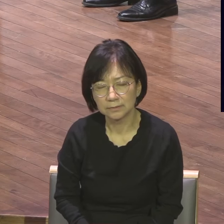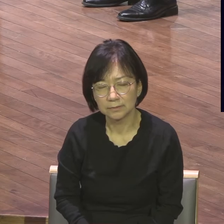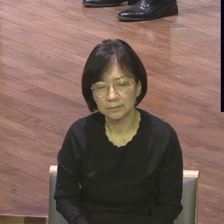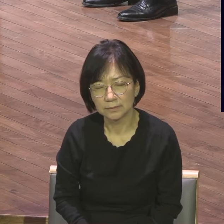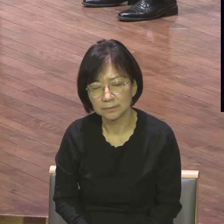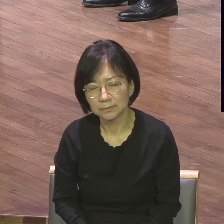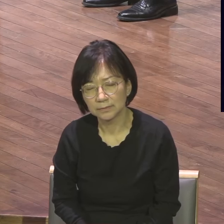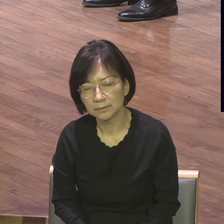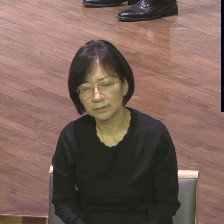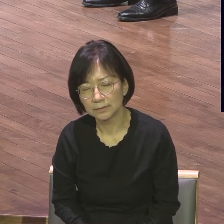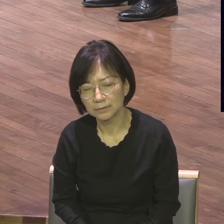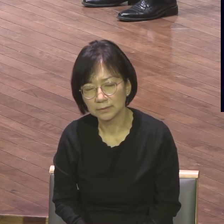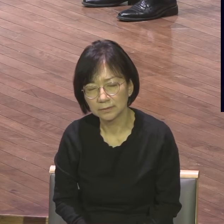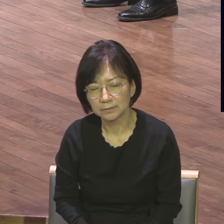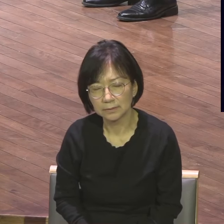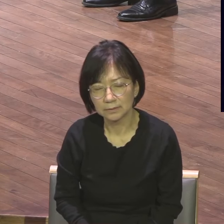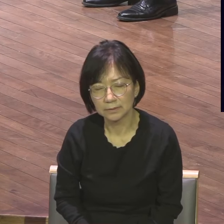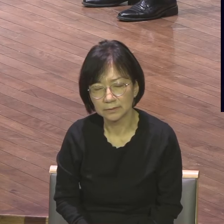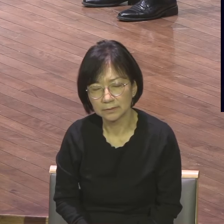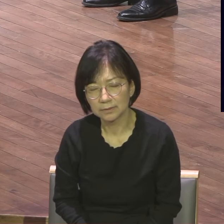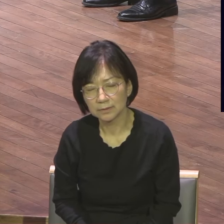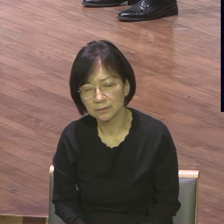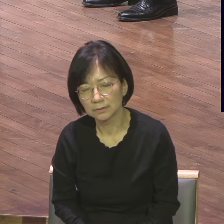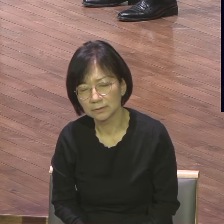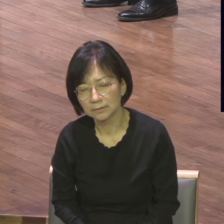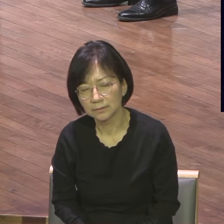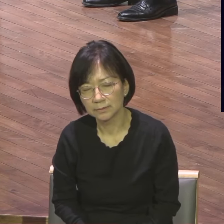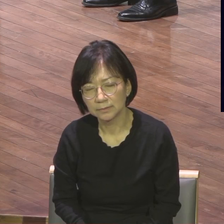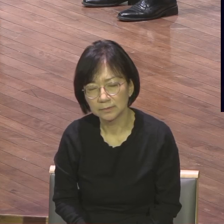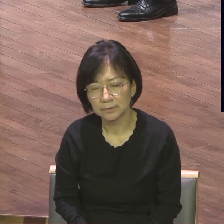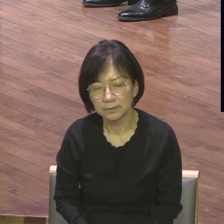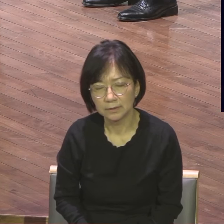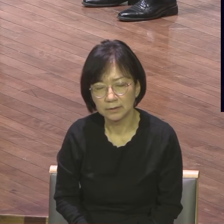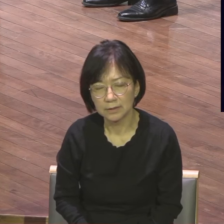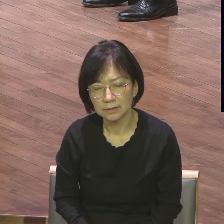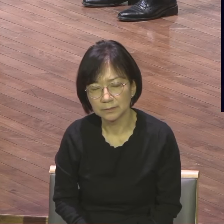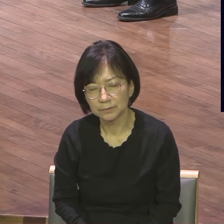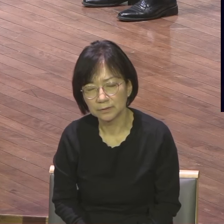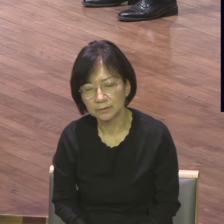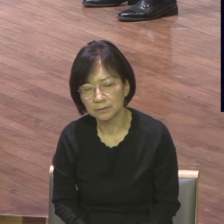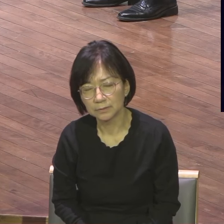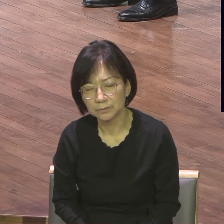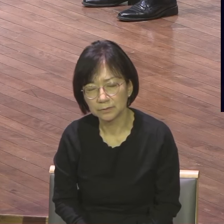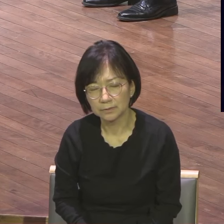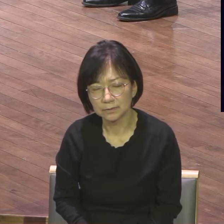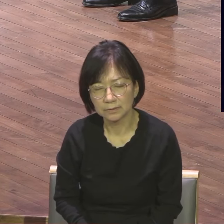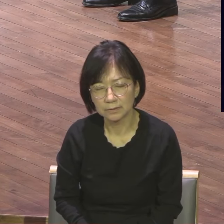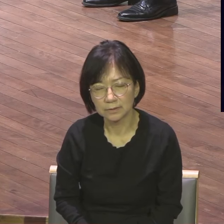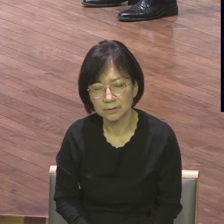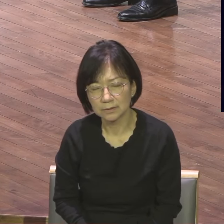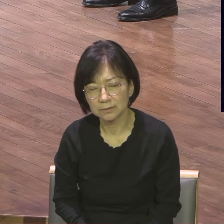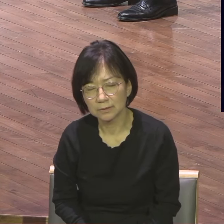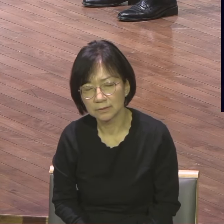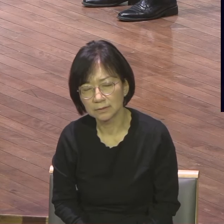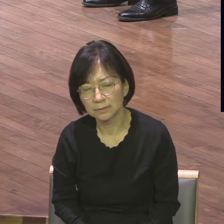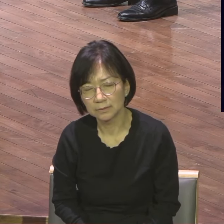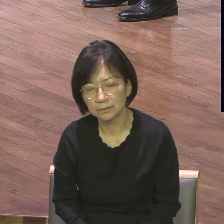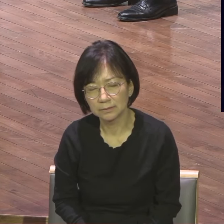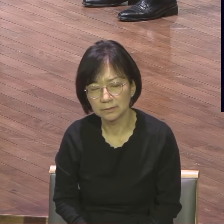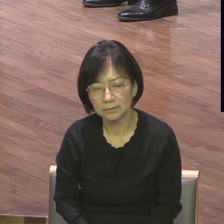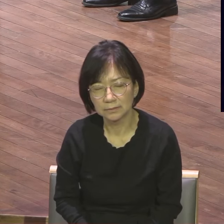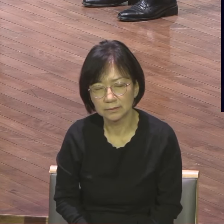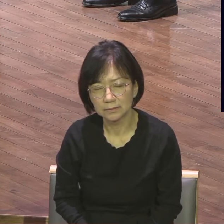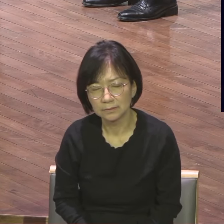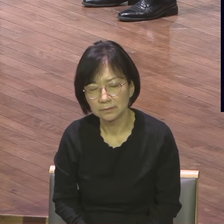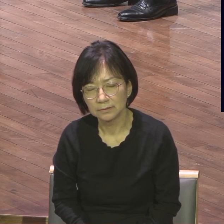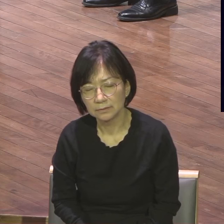위해 흘려주신 예수님 사랑하셨습니다. 이를 위해 예수님을 보내주셔서 나의 죄를 위해 십자가에 실시하신